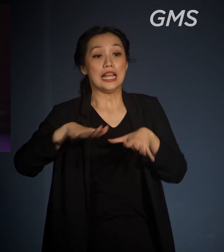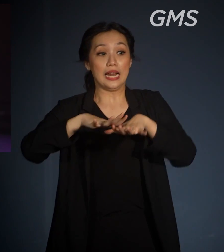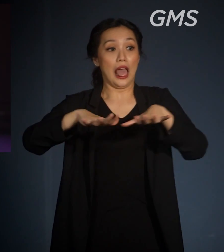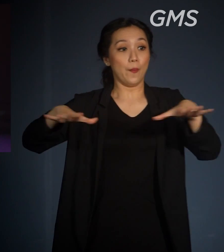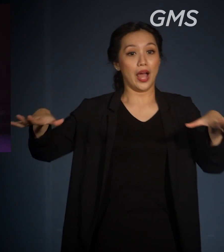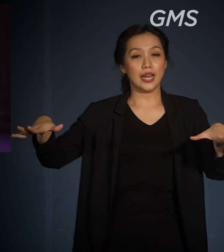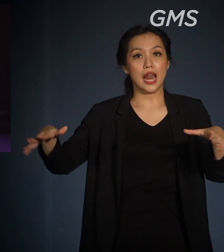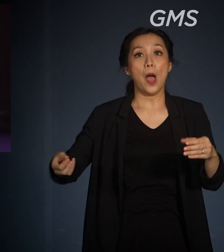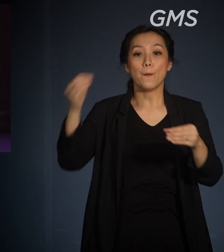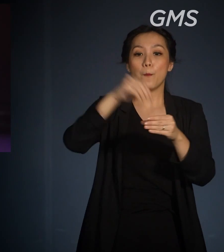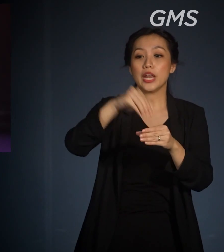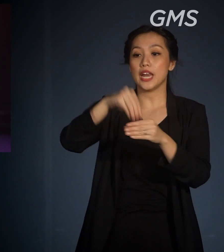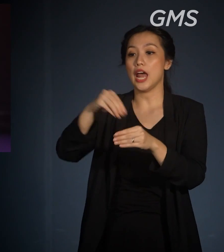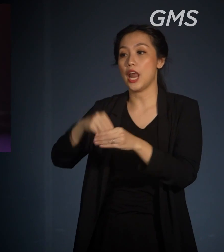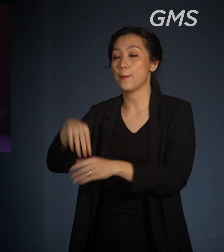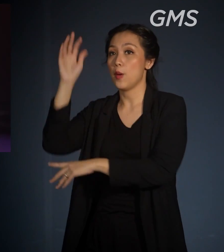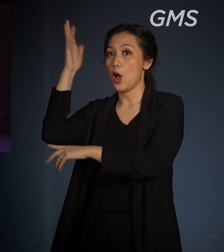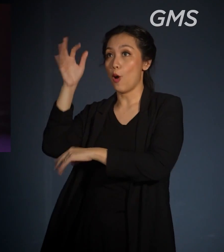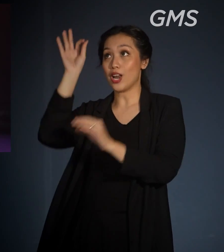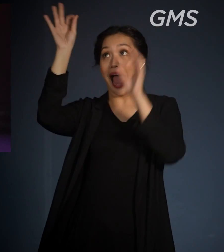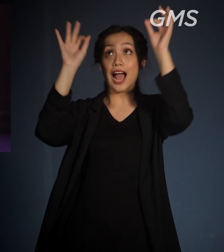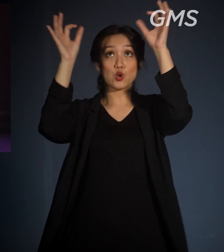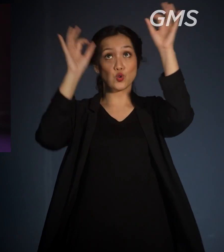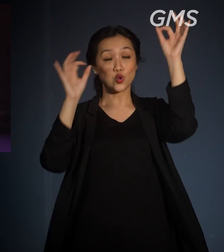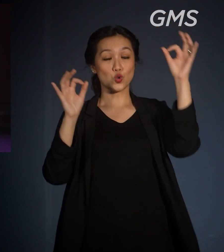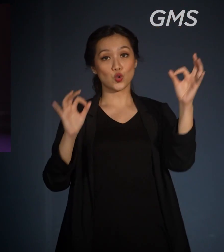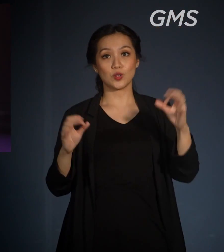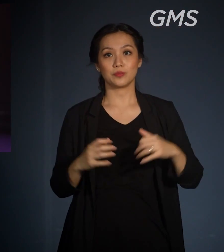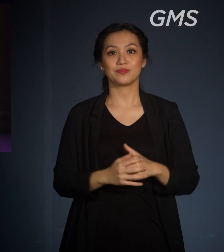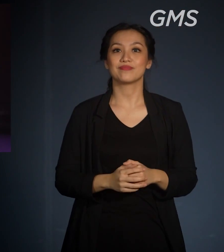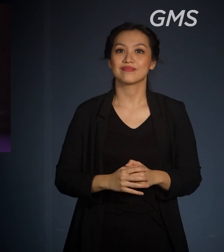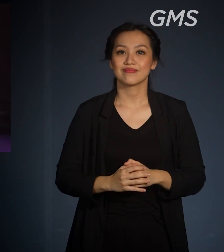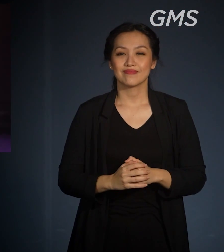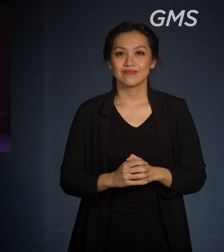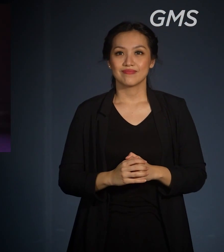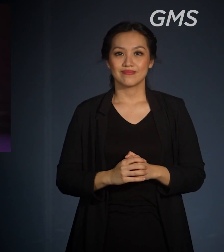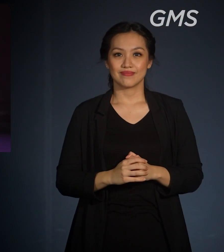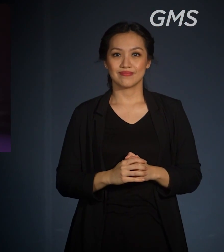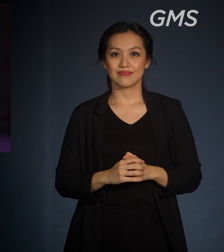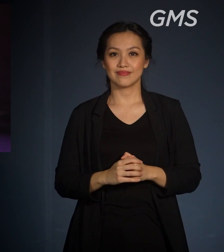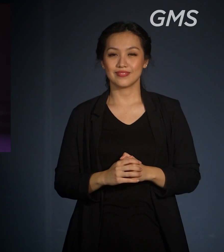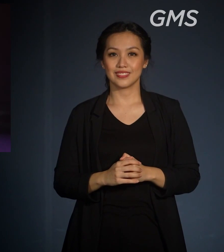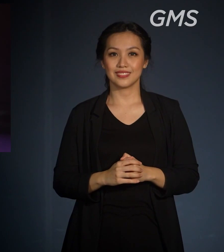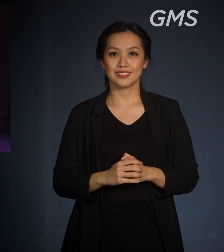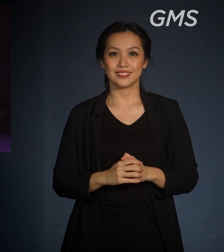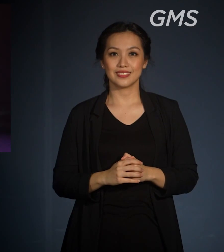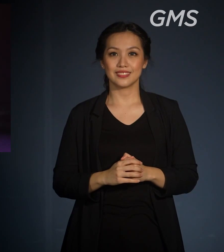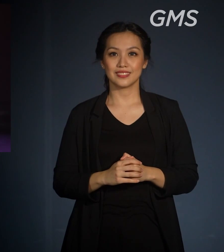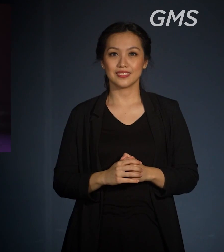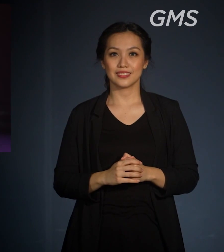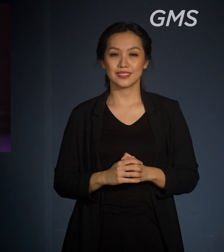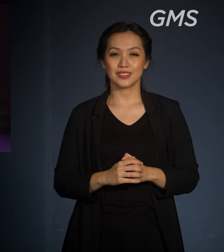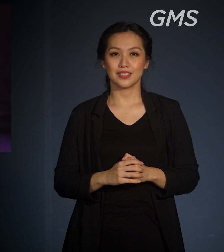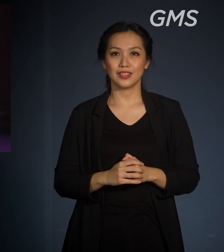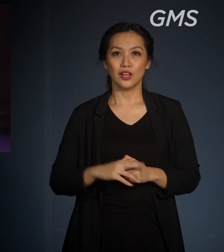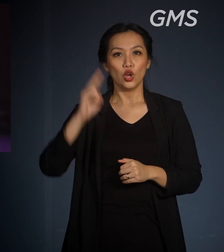pohon anggur menjadi sebuah kebun anggur. Dan apa yang terjadi? Bukan hanya dia beli lahan, tapi dia